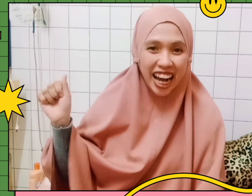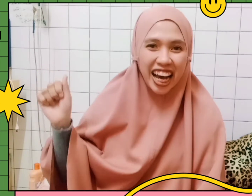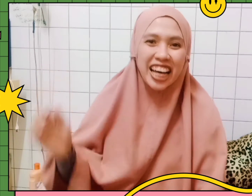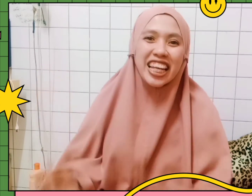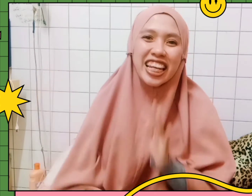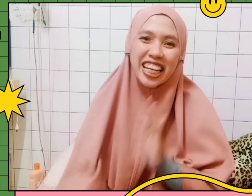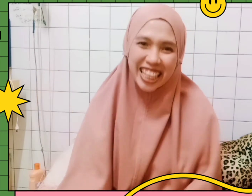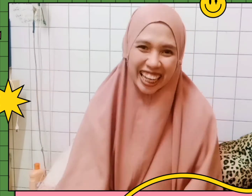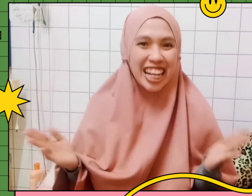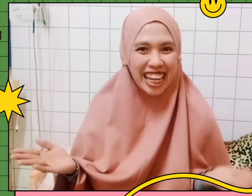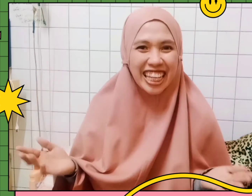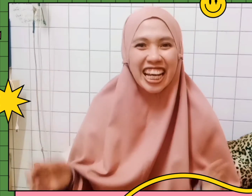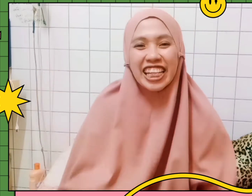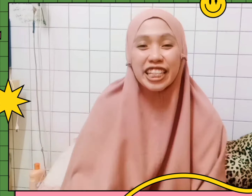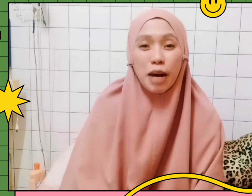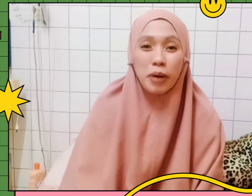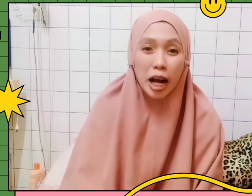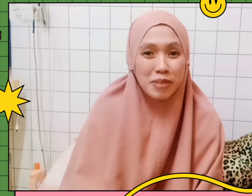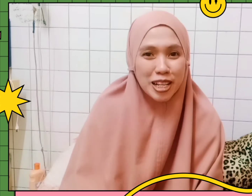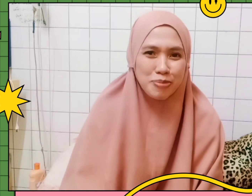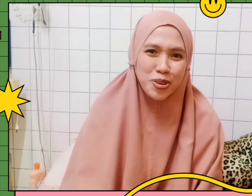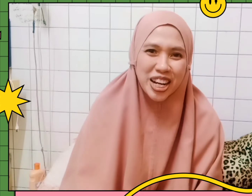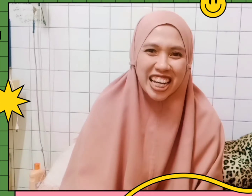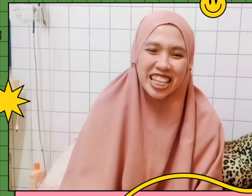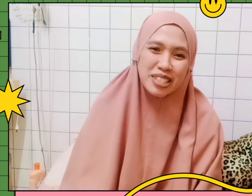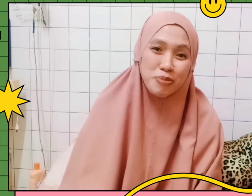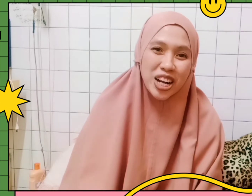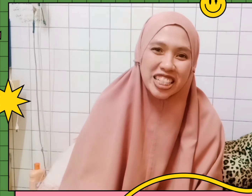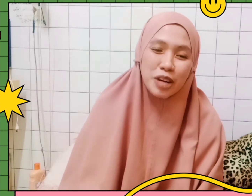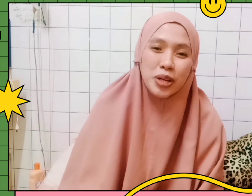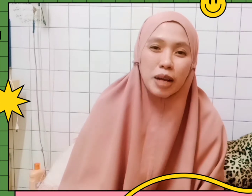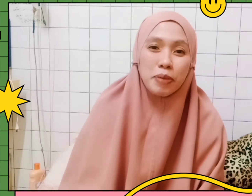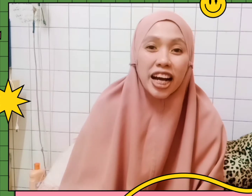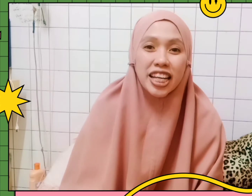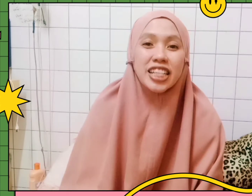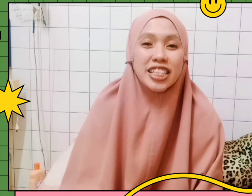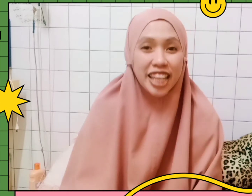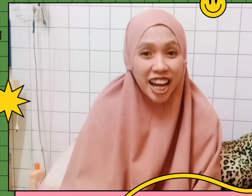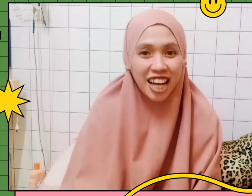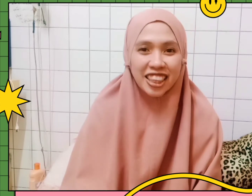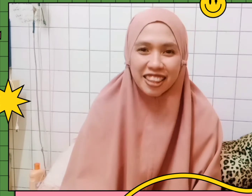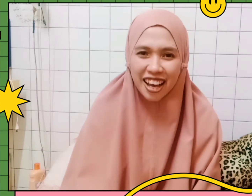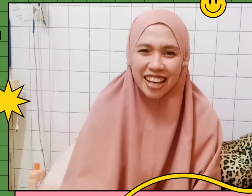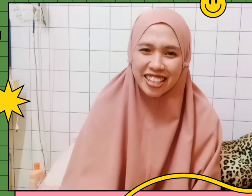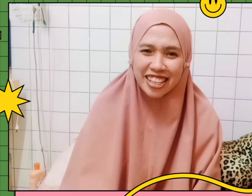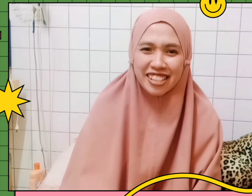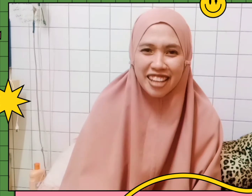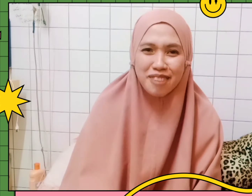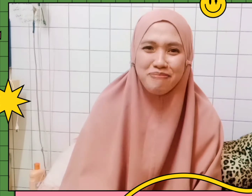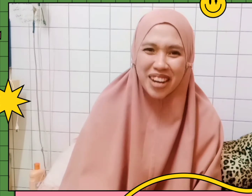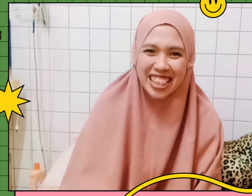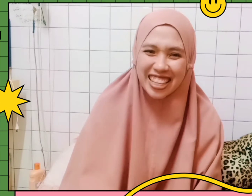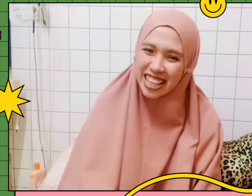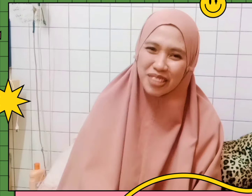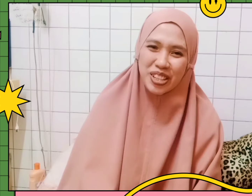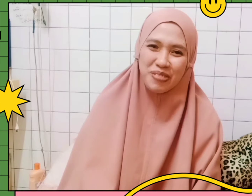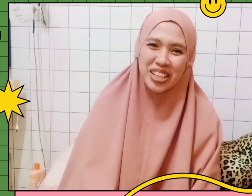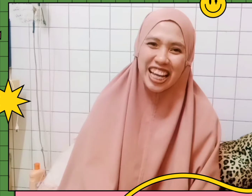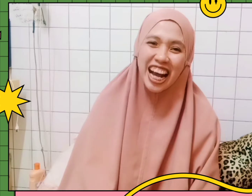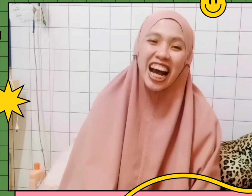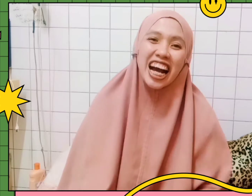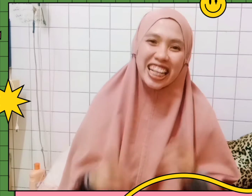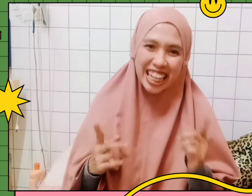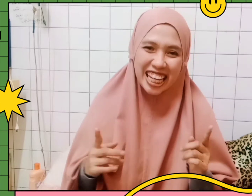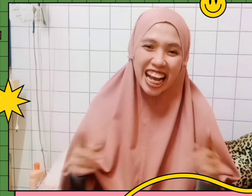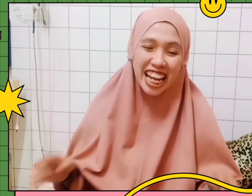L-I-K-H-A, Liha. Kalian hari ini apa kabar? Semoga kalian semua selalu dalam keadaan sehat lahir dan batin ya teman-teman